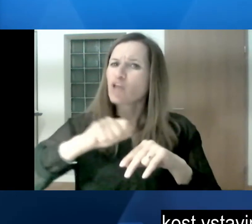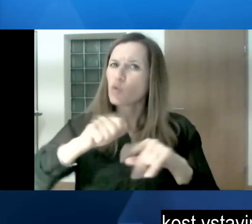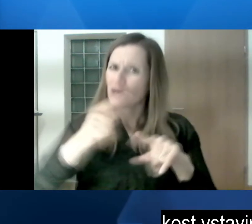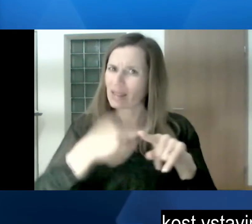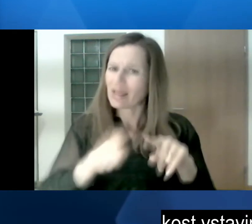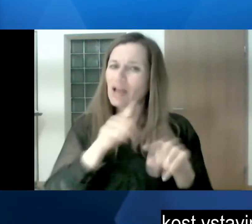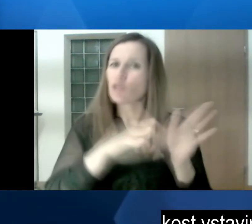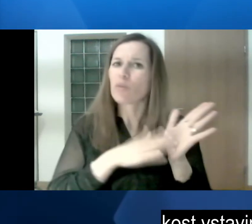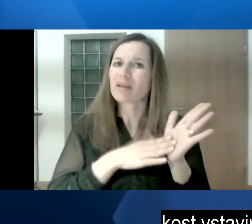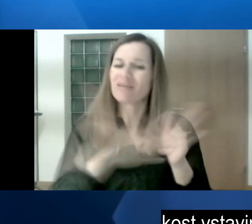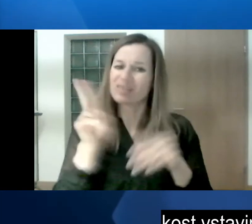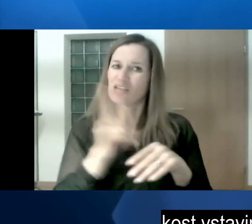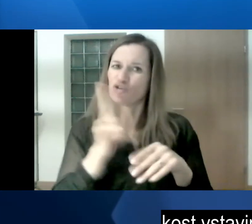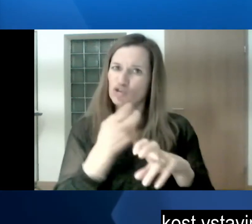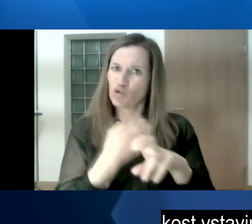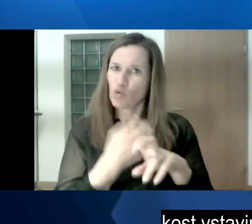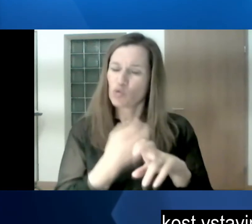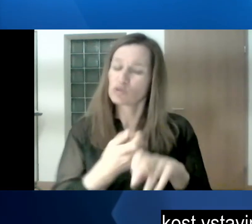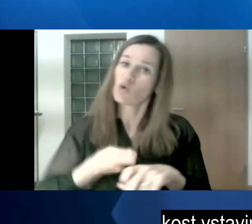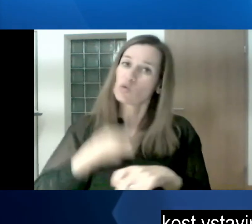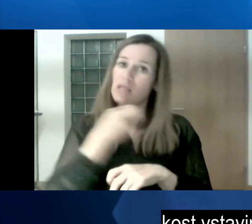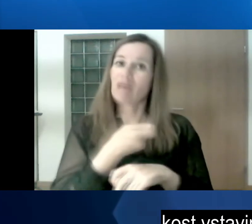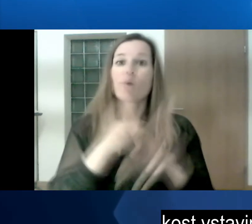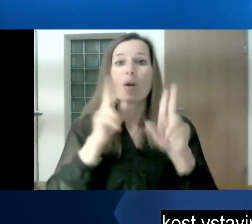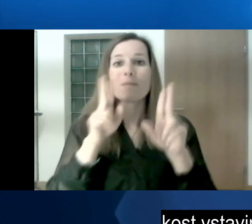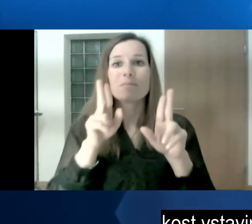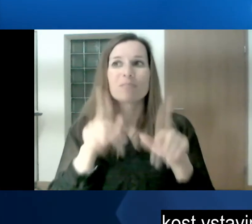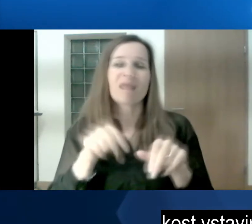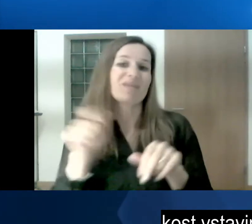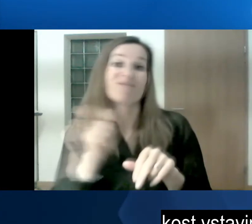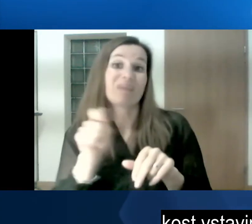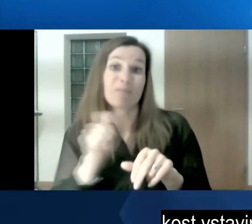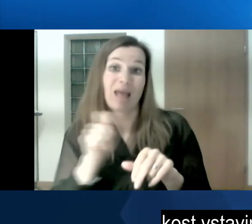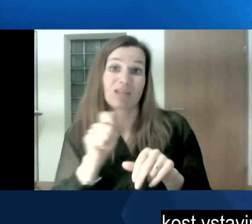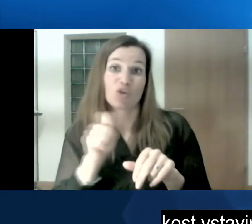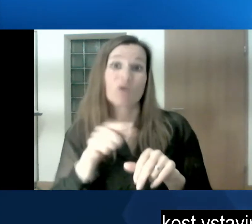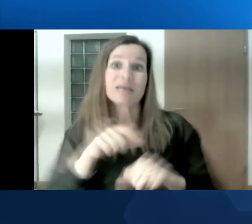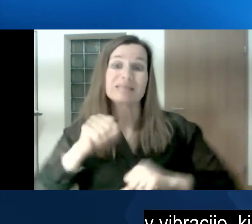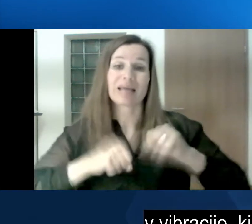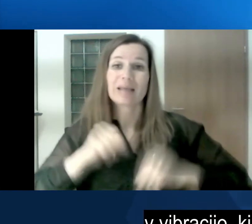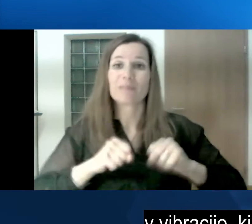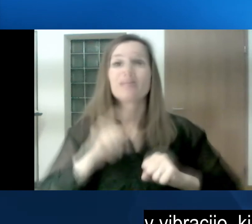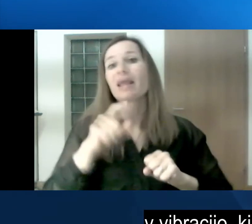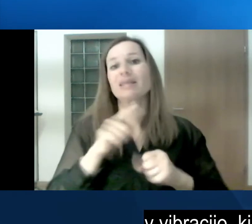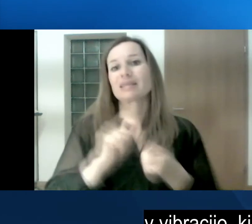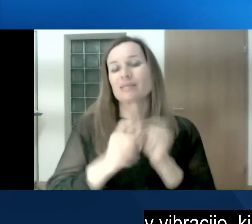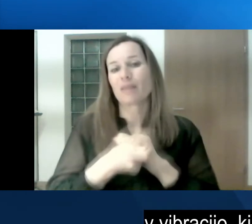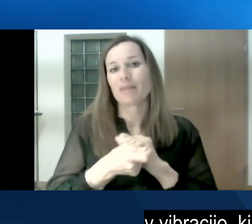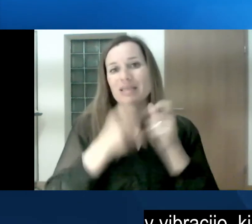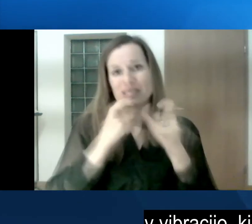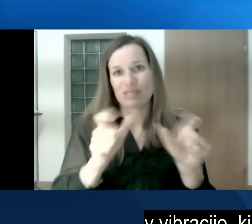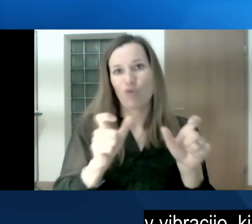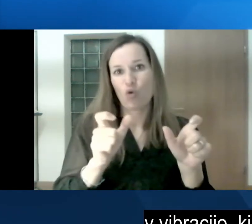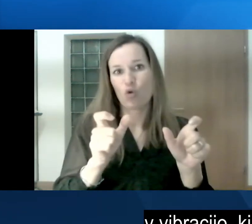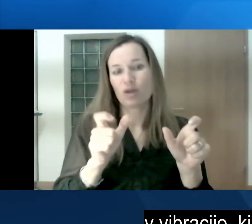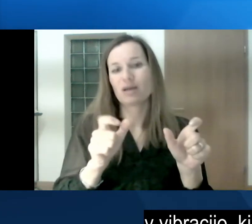kost vstavimo pravi mali vibrator, ki se giblje in spremeni zvok v vibracijo, ki se prenese